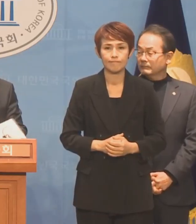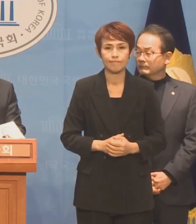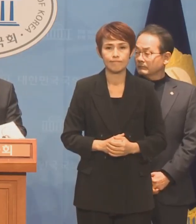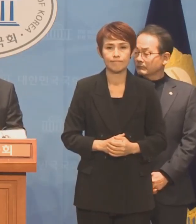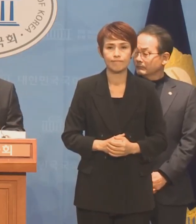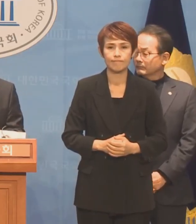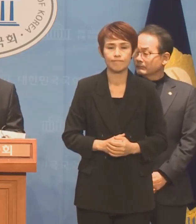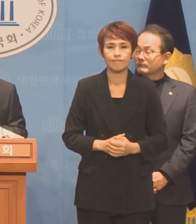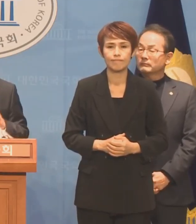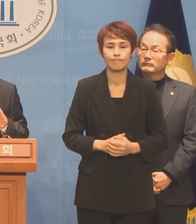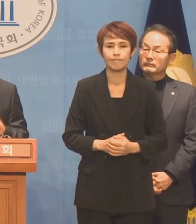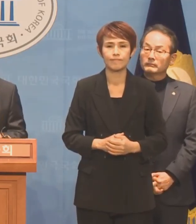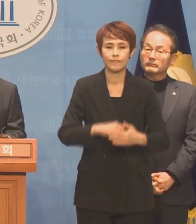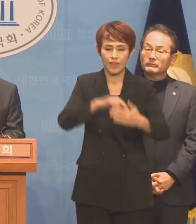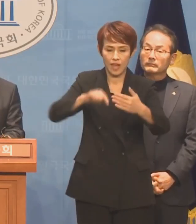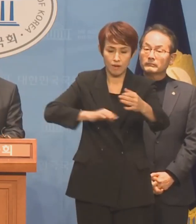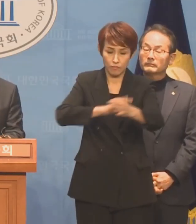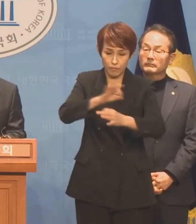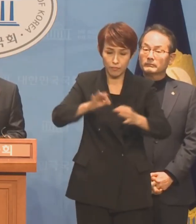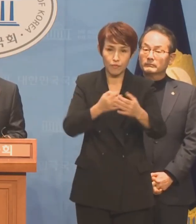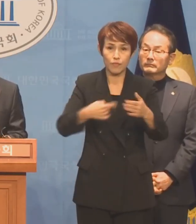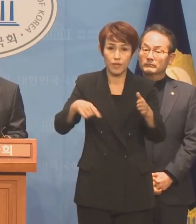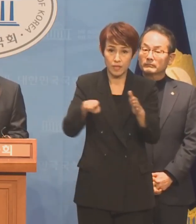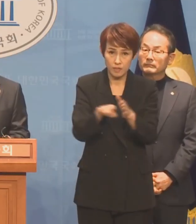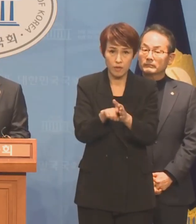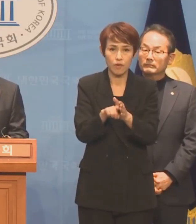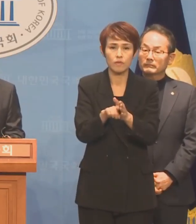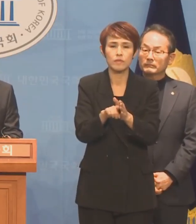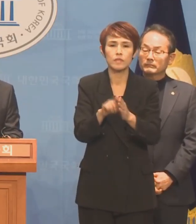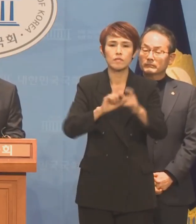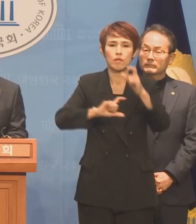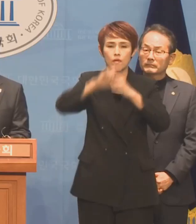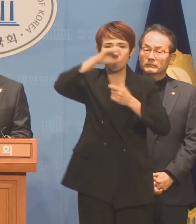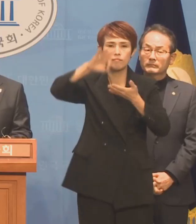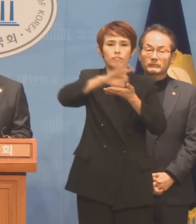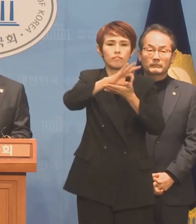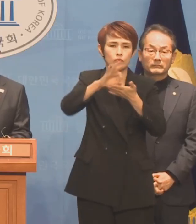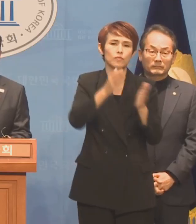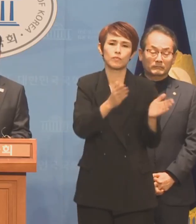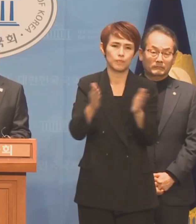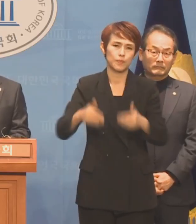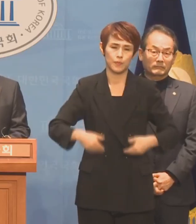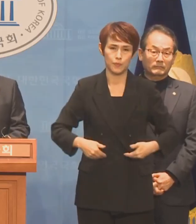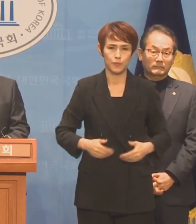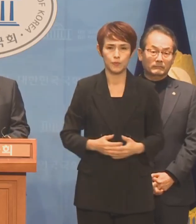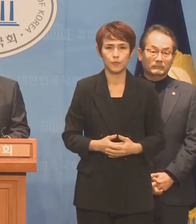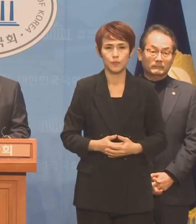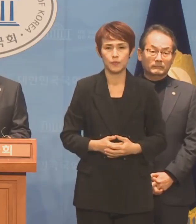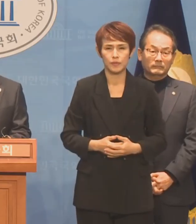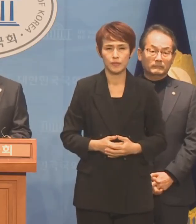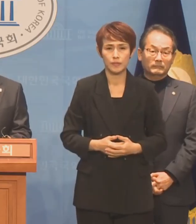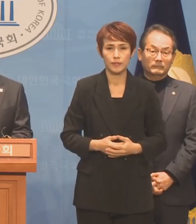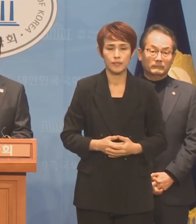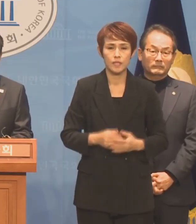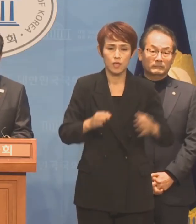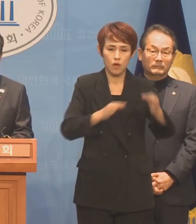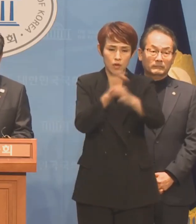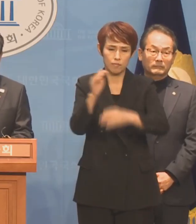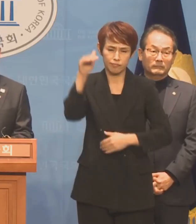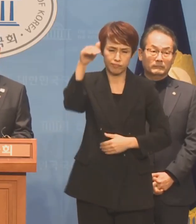다음으로 내수 부양을 위한 추경 편성이 매우 시급합니다. 현재 경기